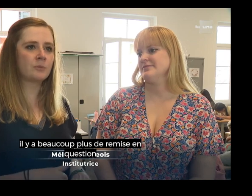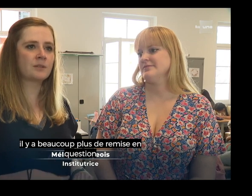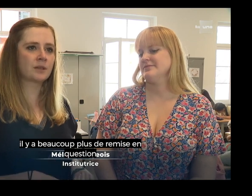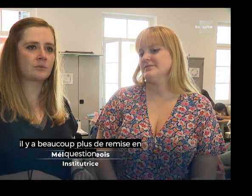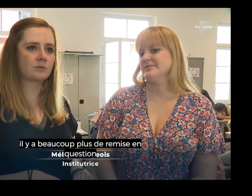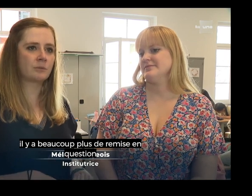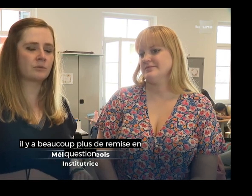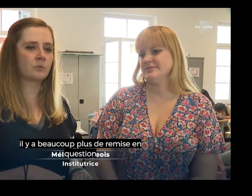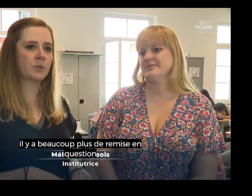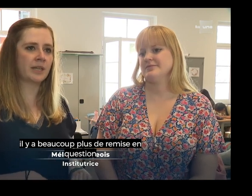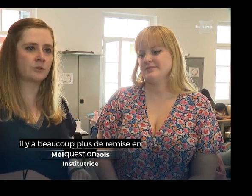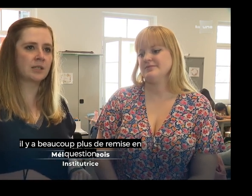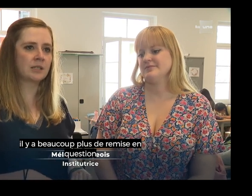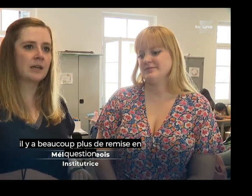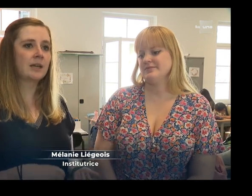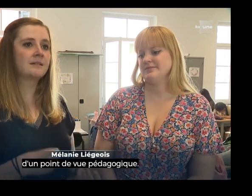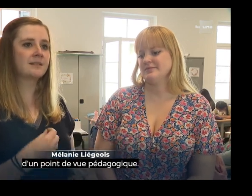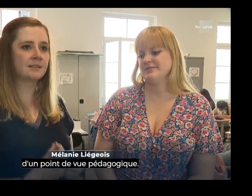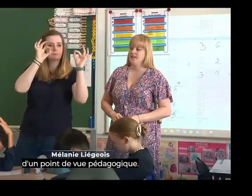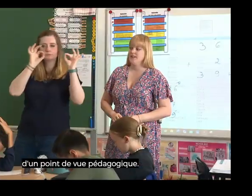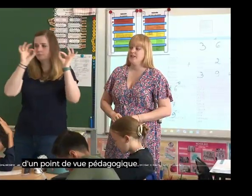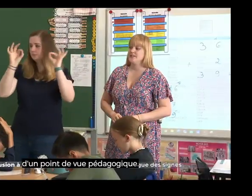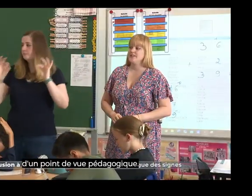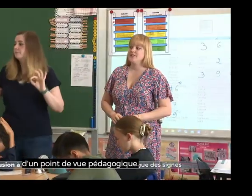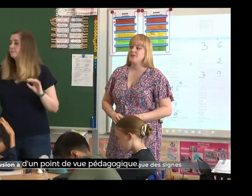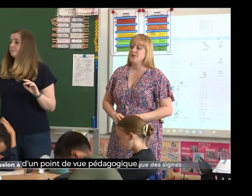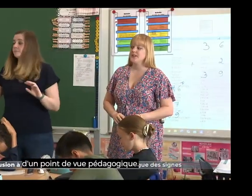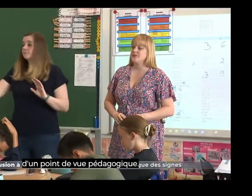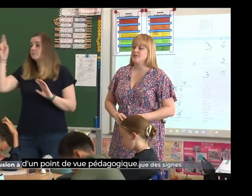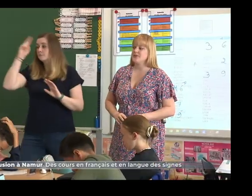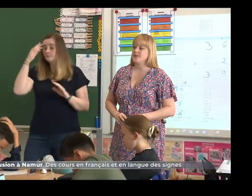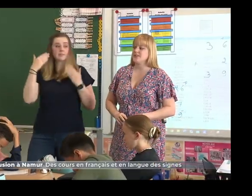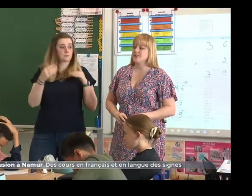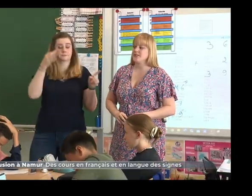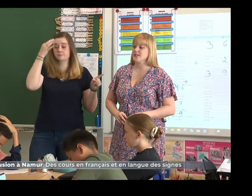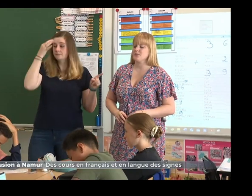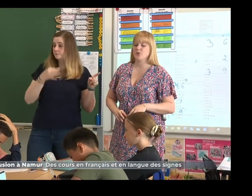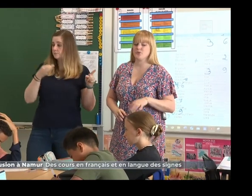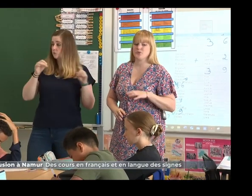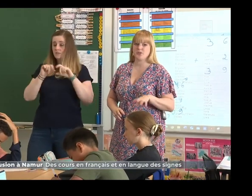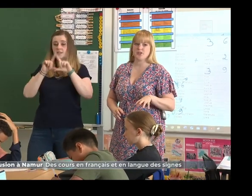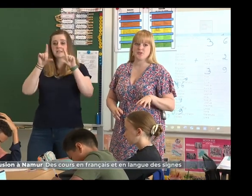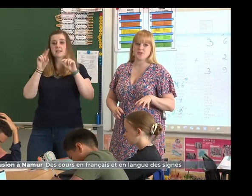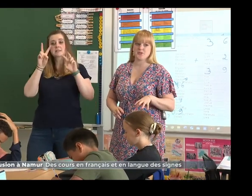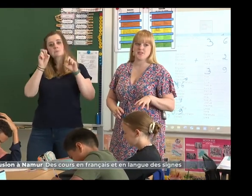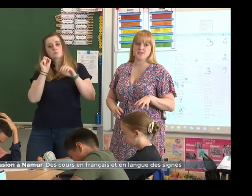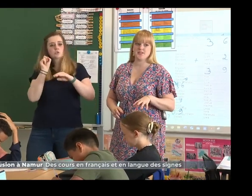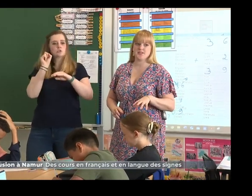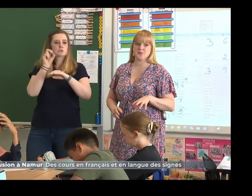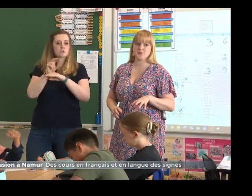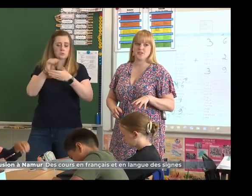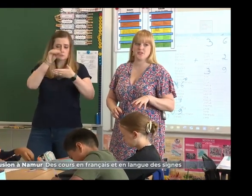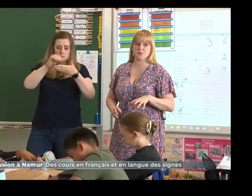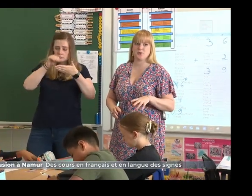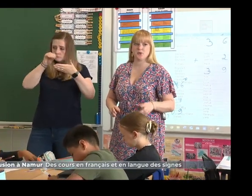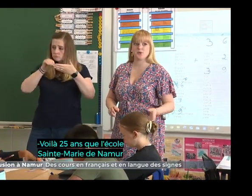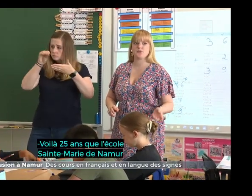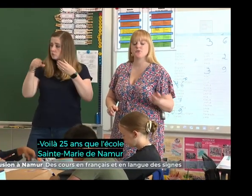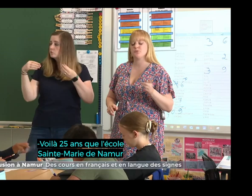remise en question d'un point de vue pédagogique, des innovations. Il y a parfois une qui a une idée ou c'est l'autre. Voilà 25 ans que l'école Sainte-Marie de Namur a